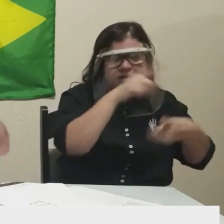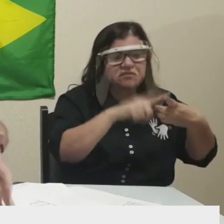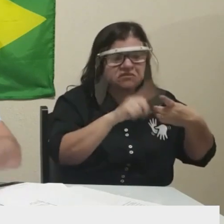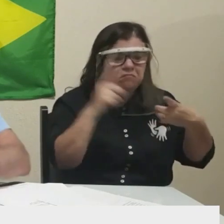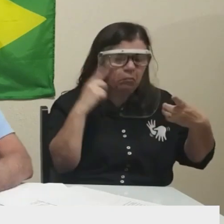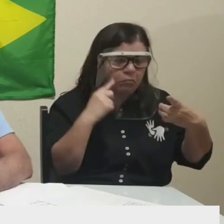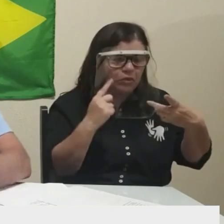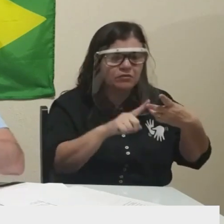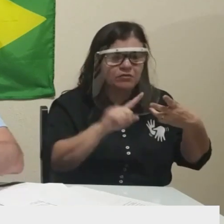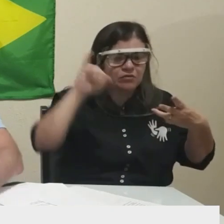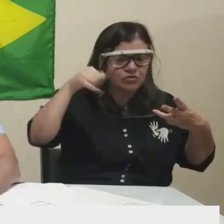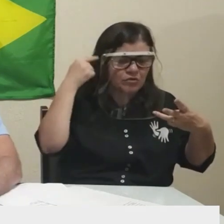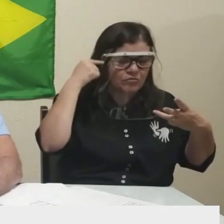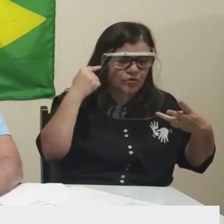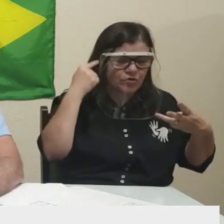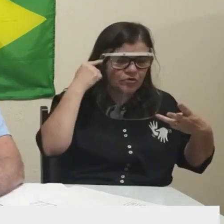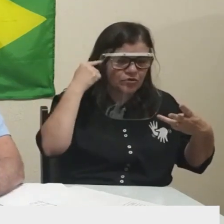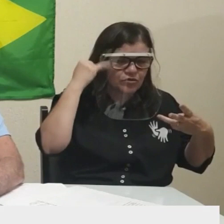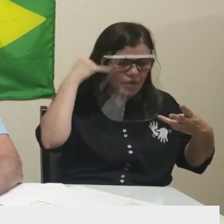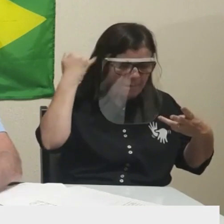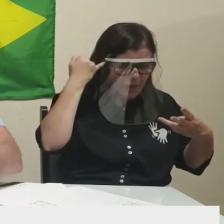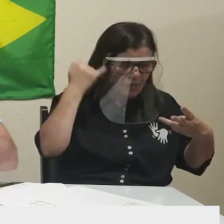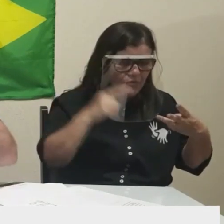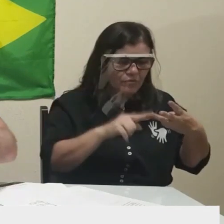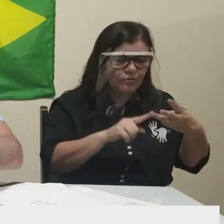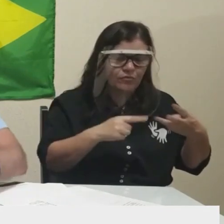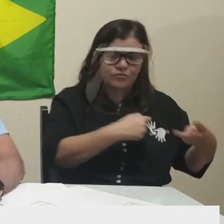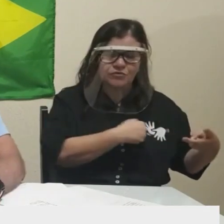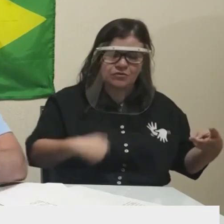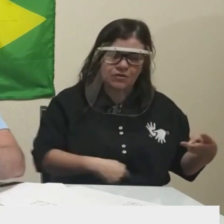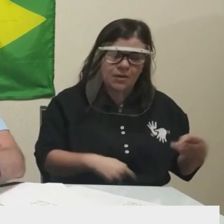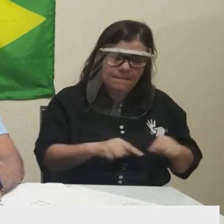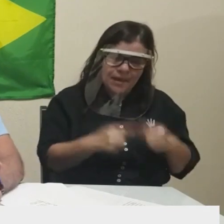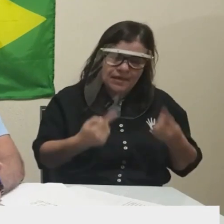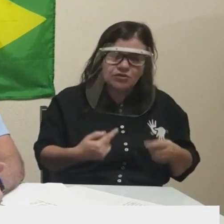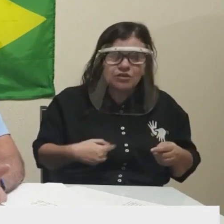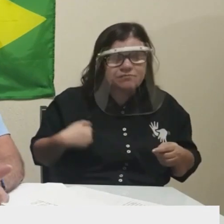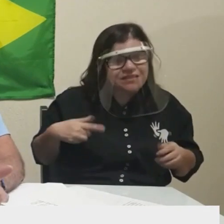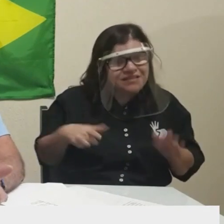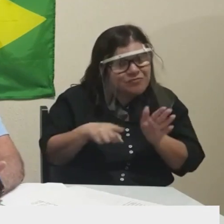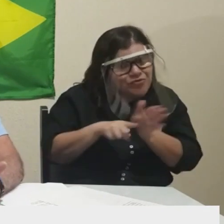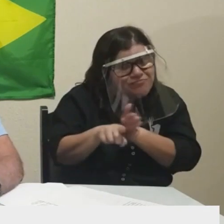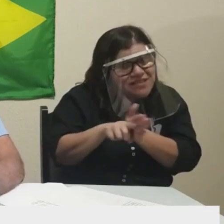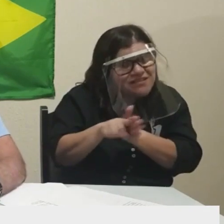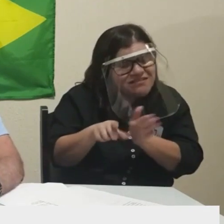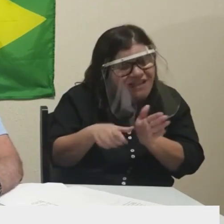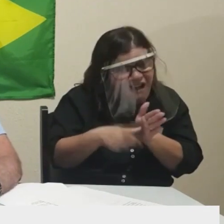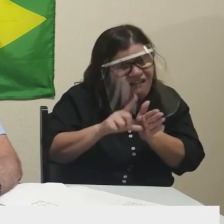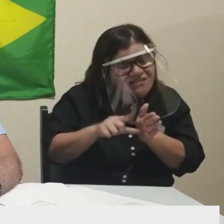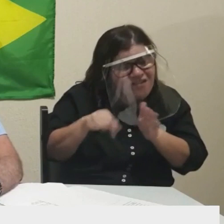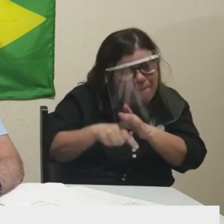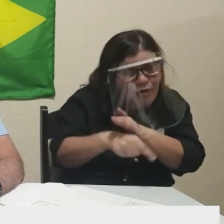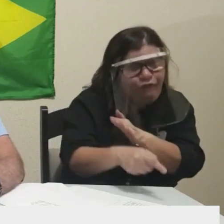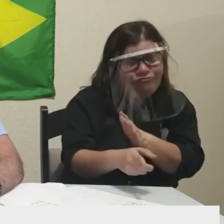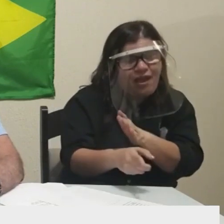Japão, União Europeia e China, em fases, nós temos que fazer certas perguntas, certos questionamentos. Afinal de contas, né, nós não podemos